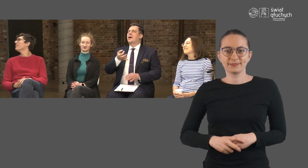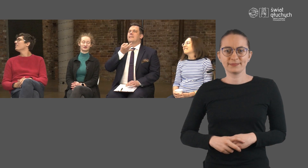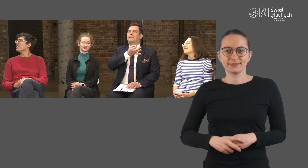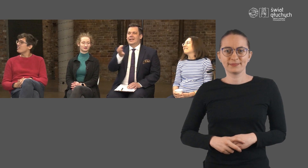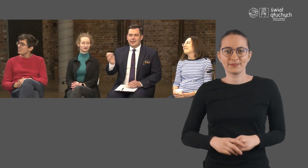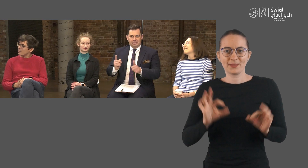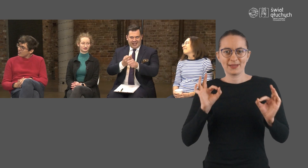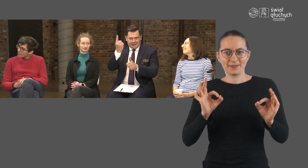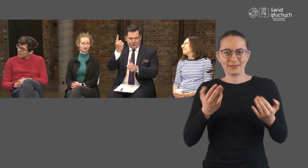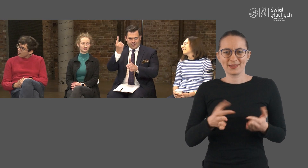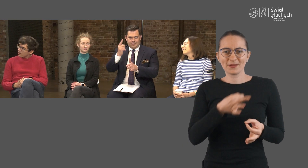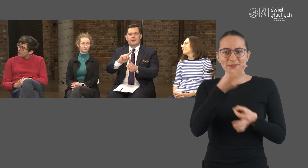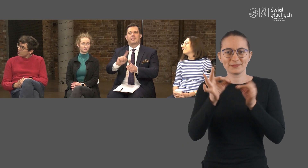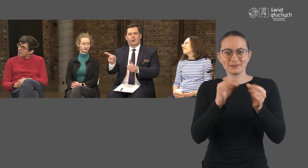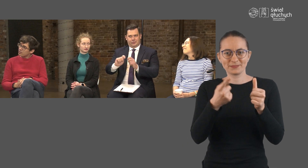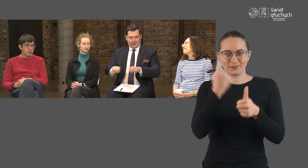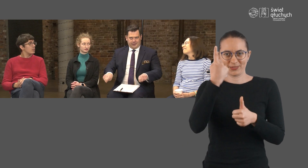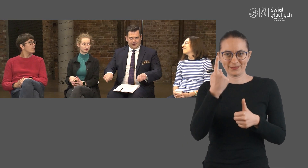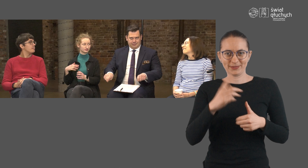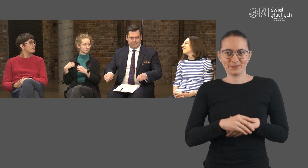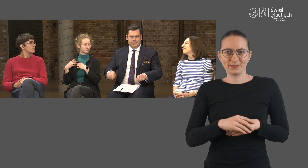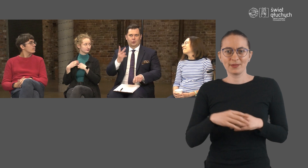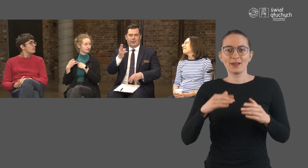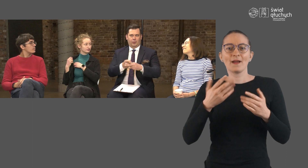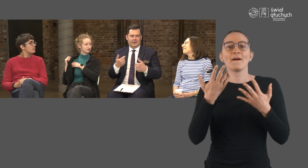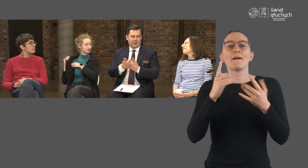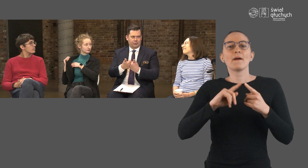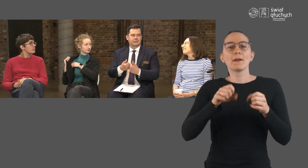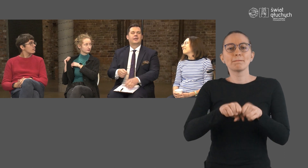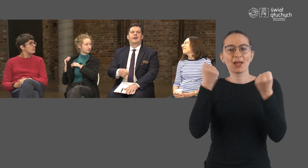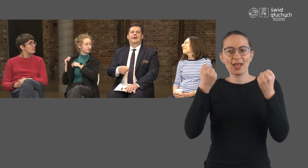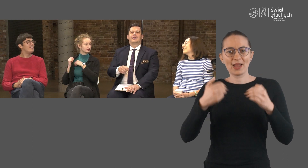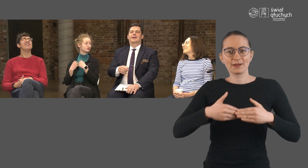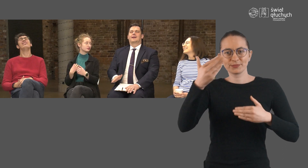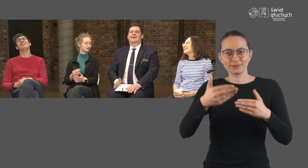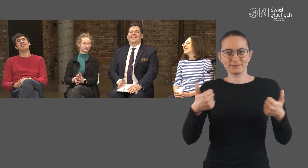Dobrze. Pytanie pierwsze po przerwie. Druga połowa meczu.